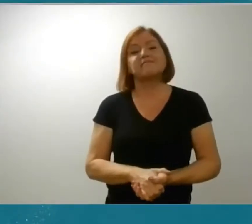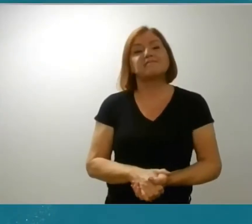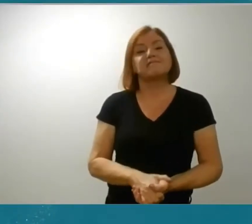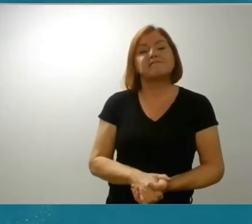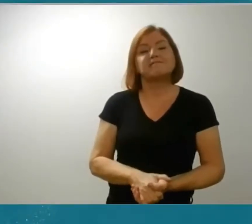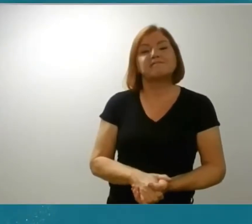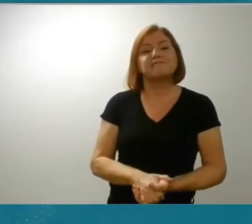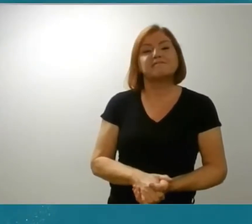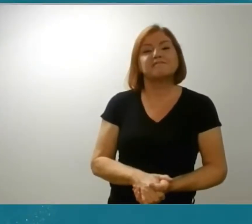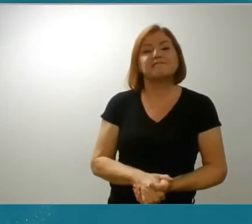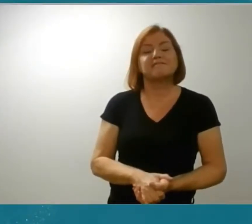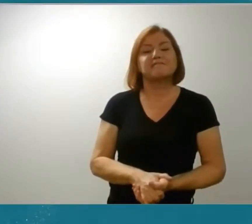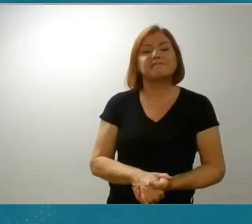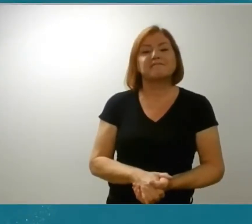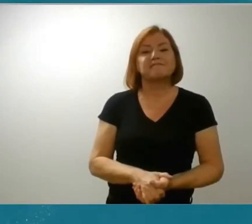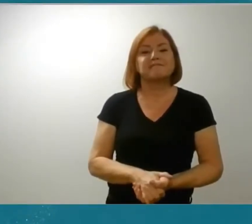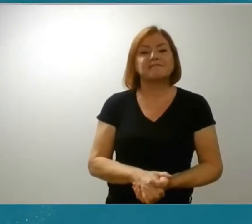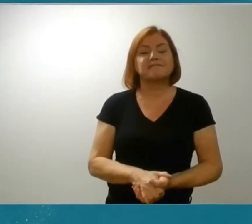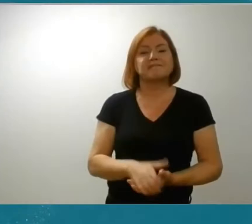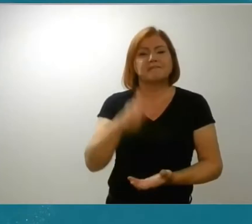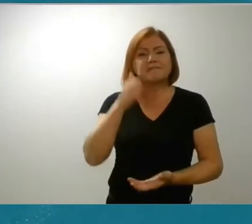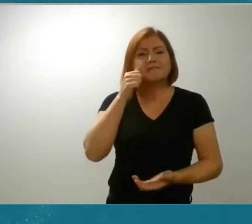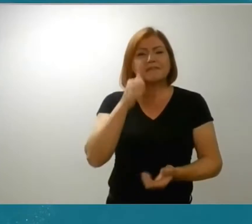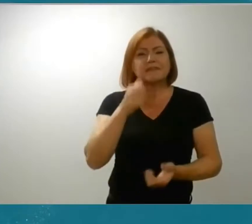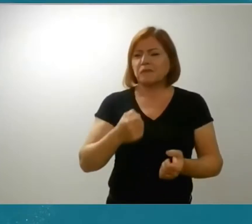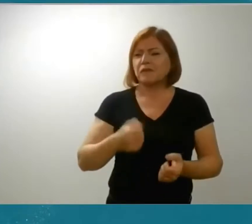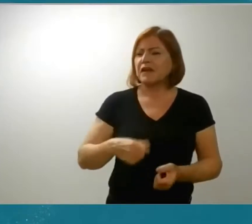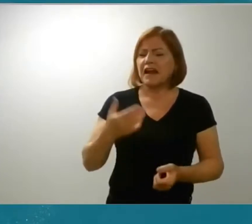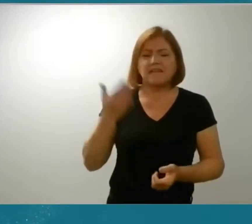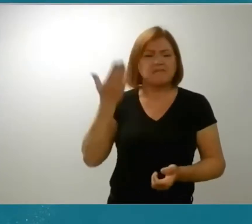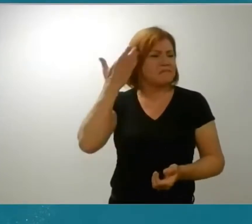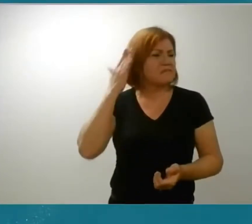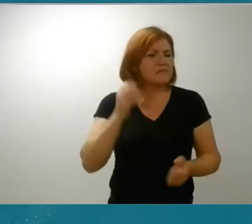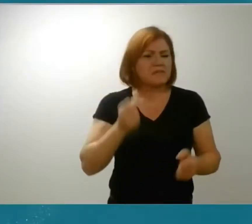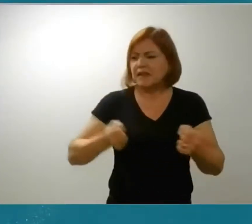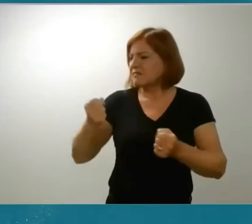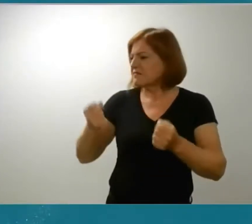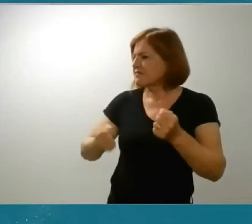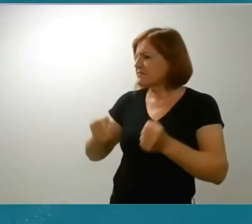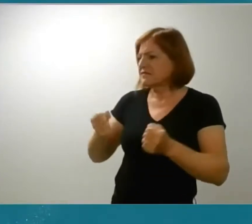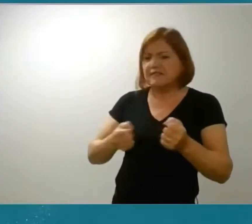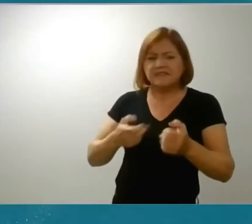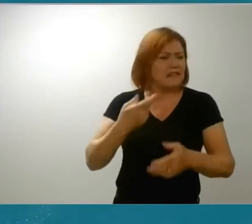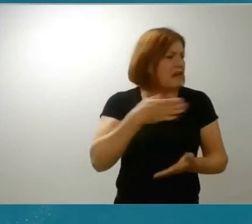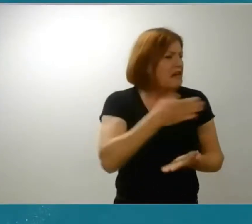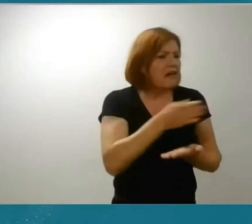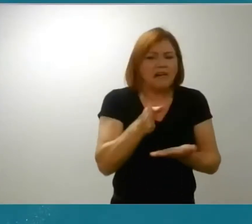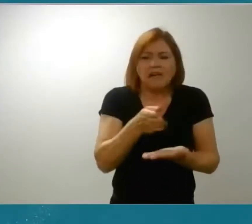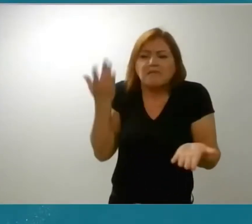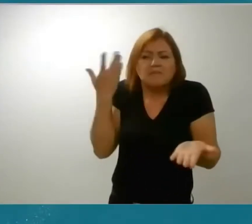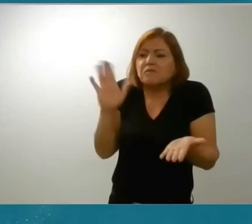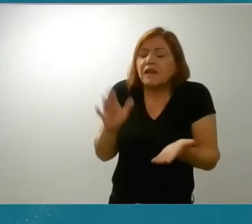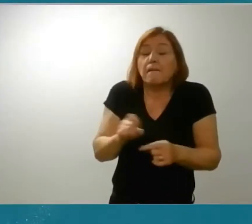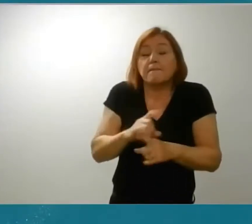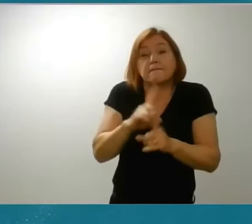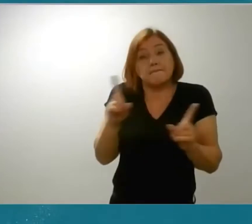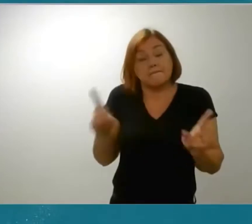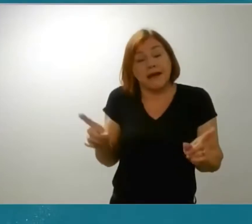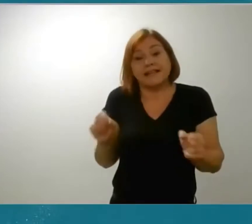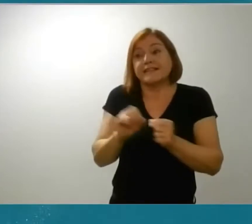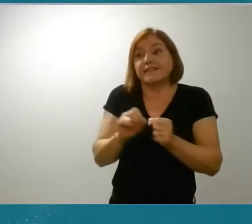não sabe nem para onde você está indo de carro, né? Mas ela arruma todas as coisas suas, não arruma? Pois é. Então,